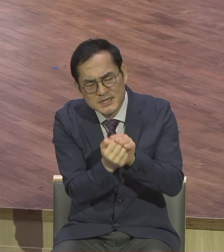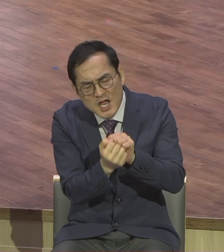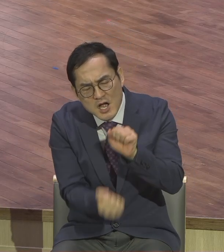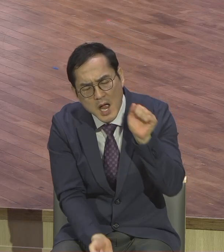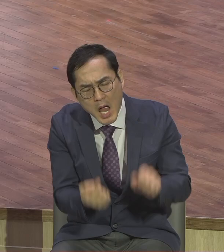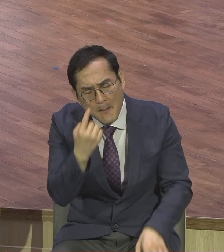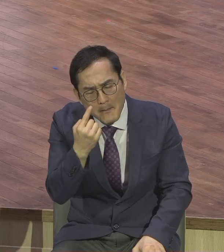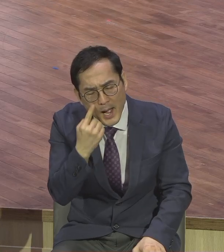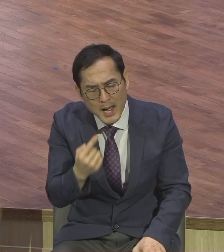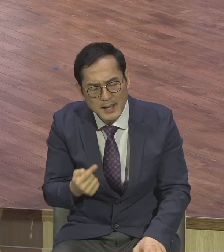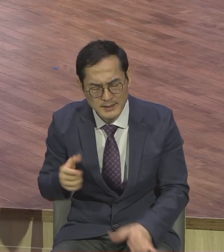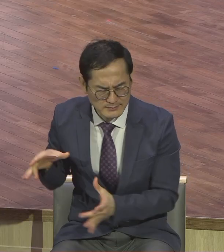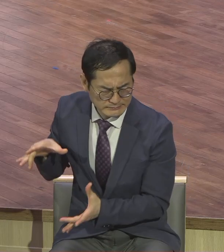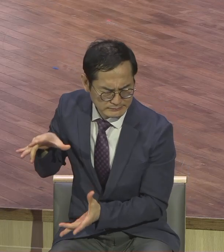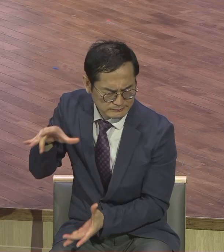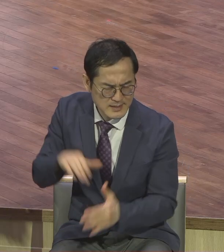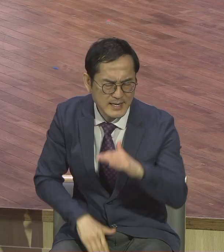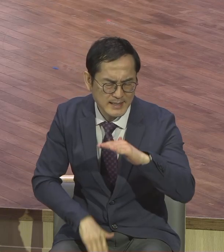채우리라.